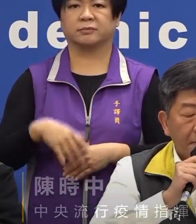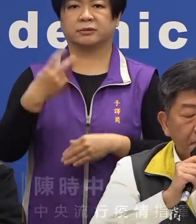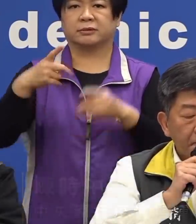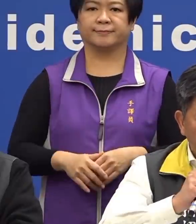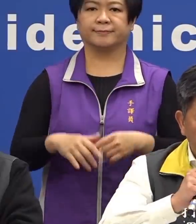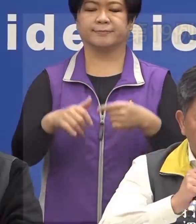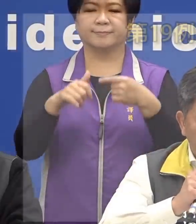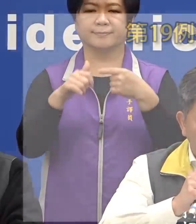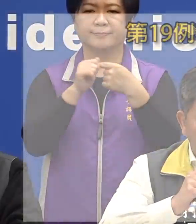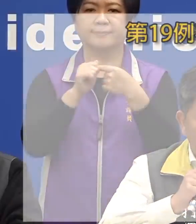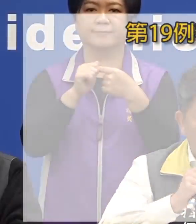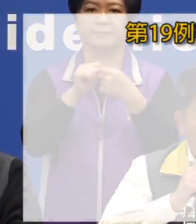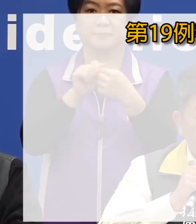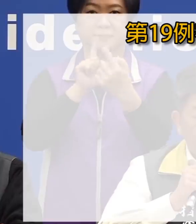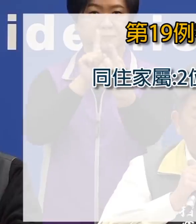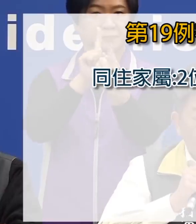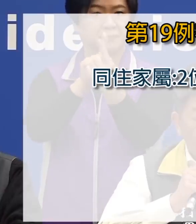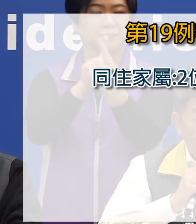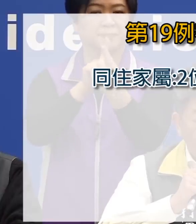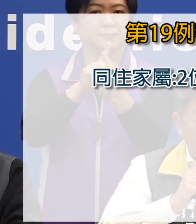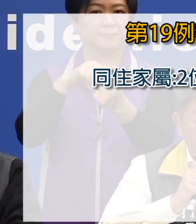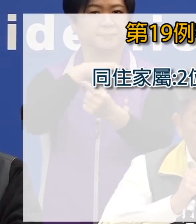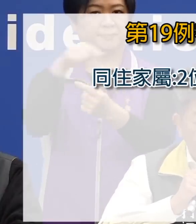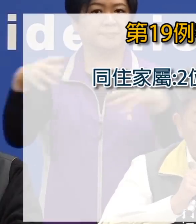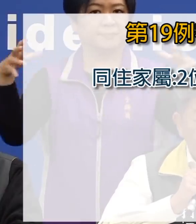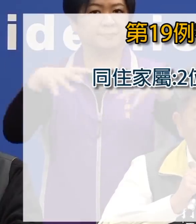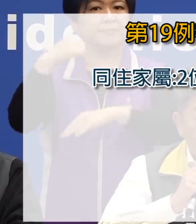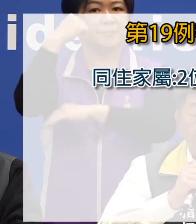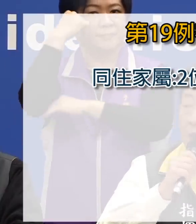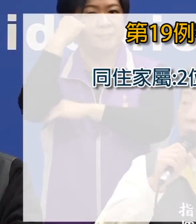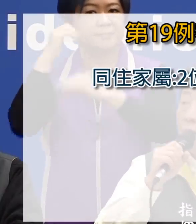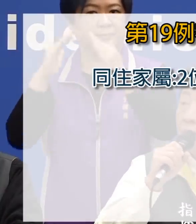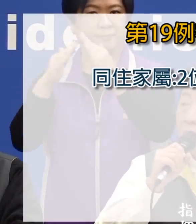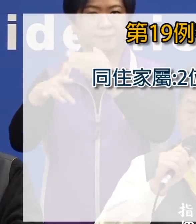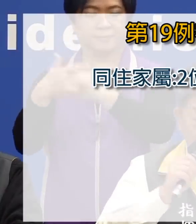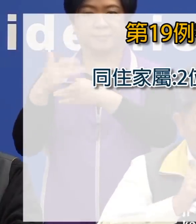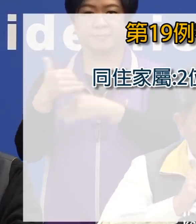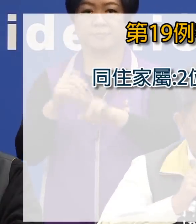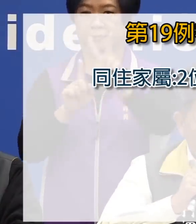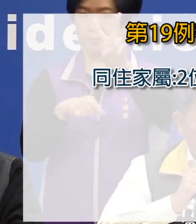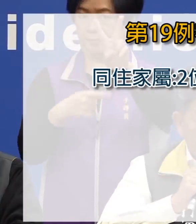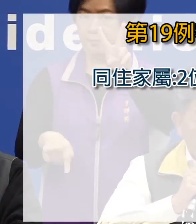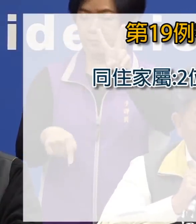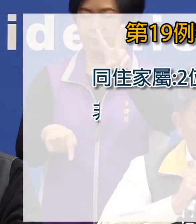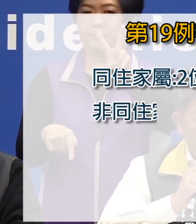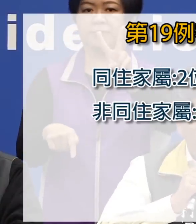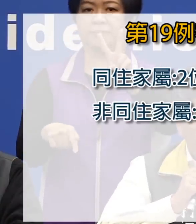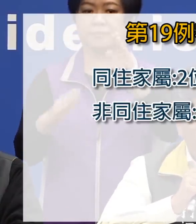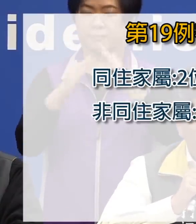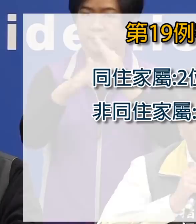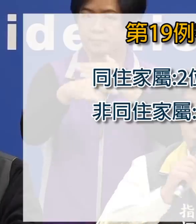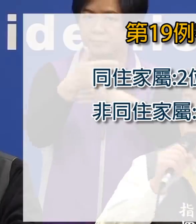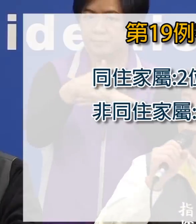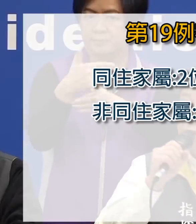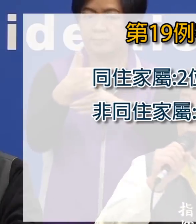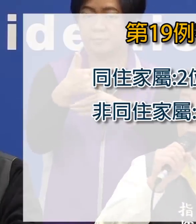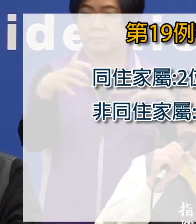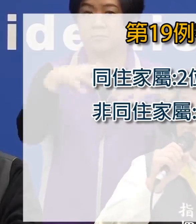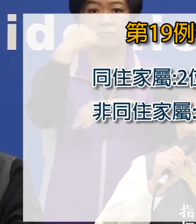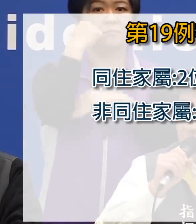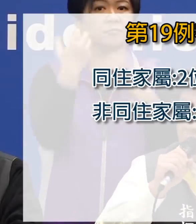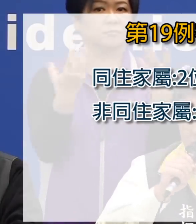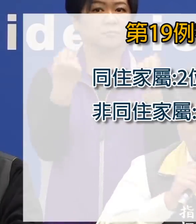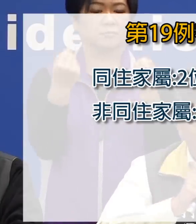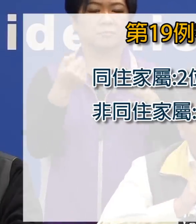扩大。第一个接触者，同住的家属有2位，好，那家属非同住的